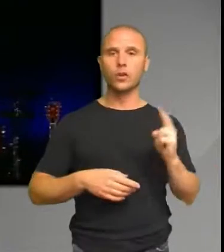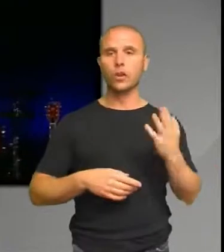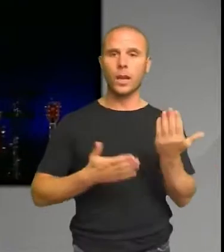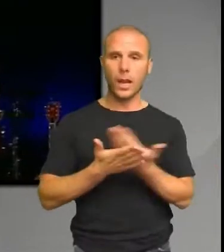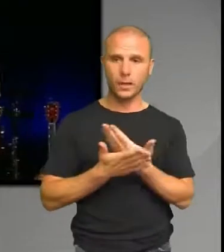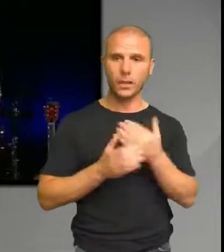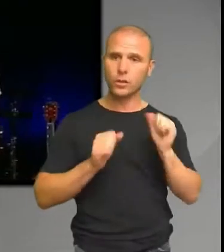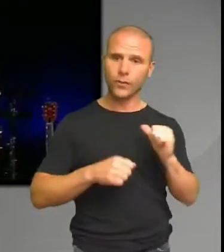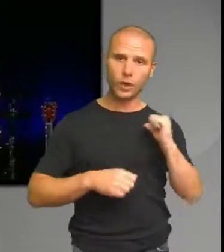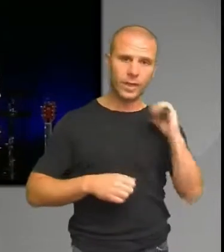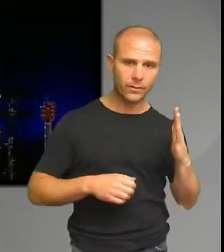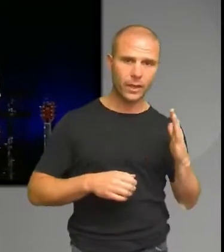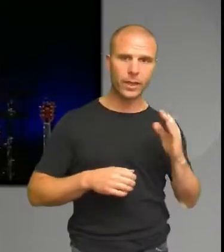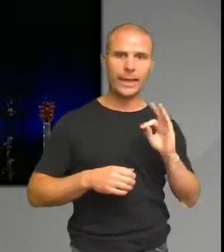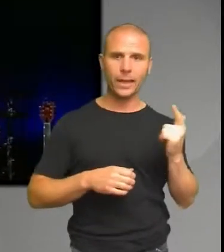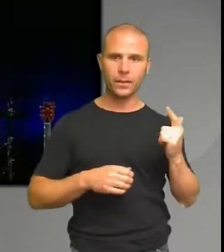och